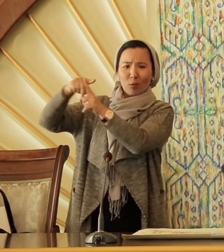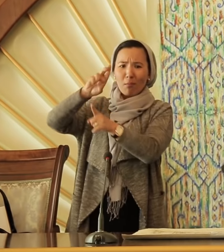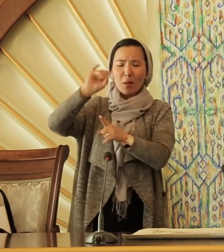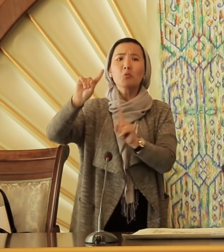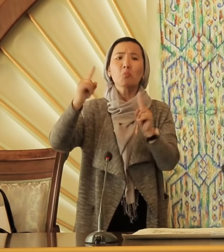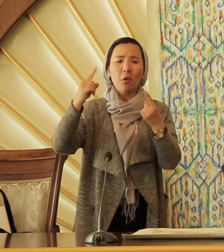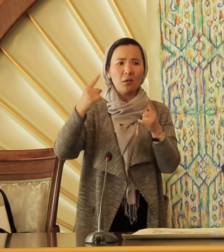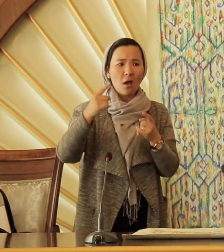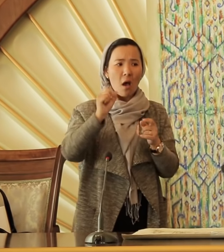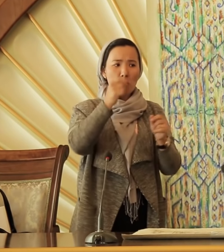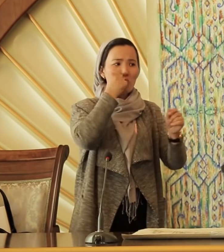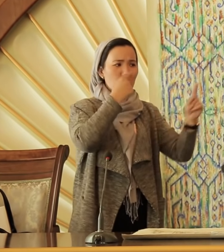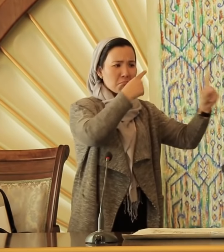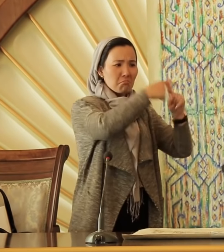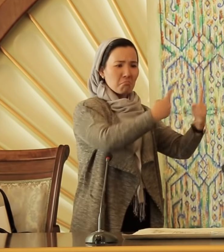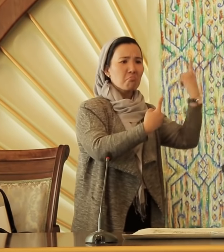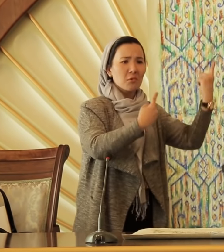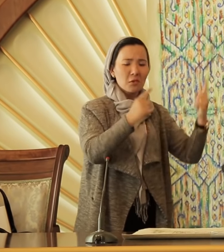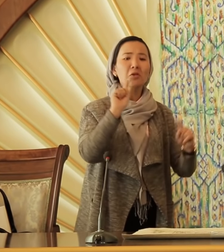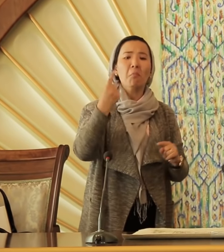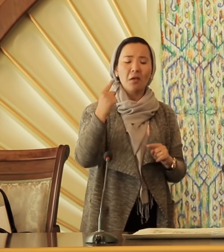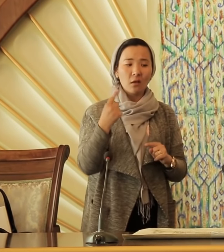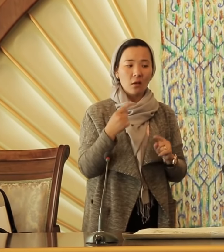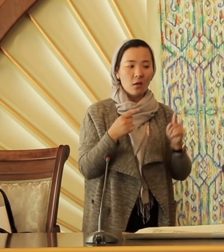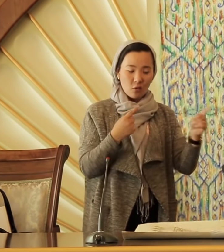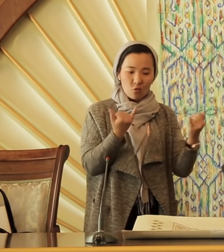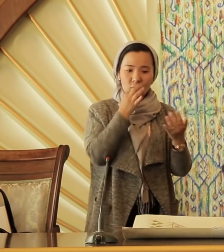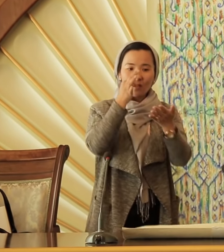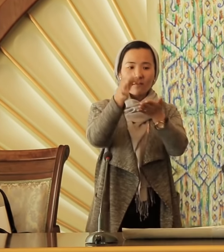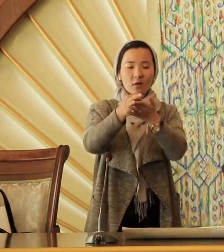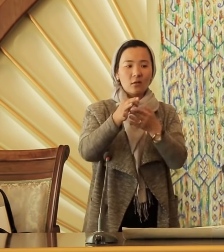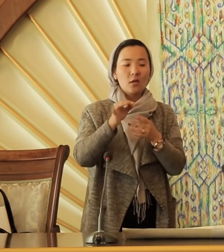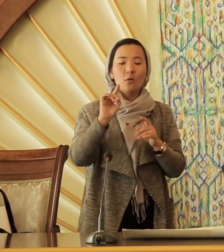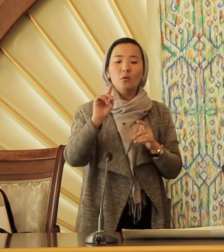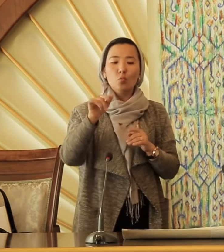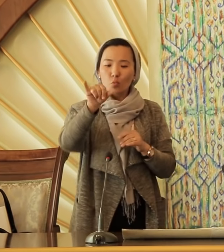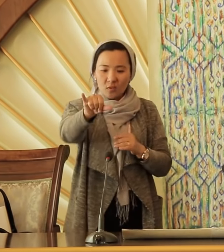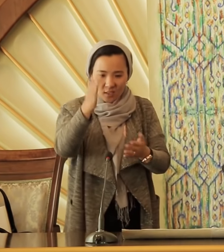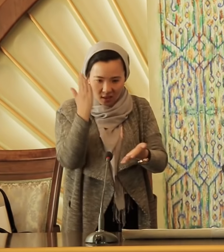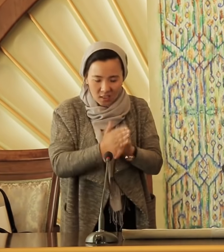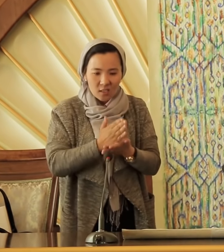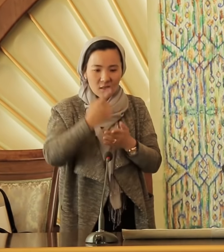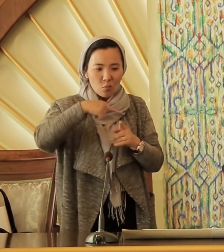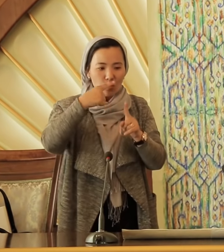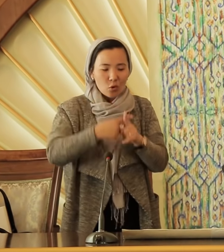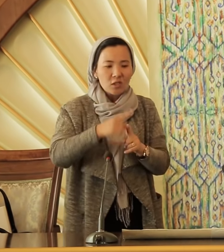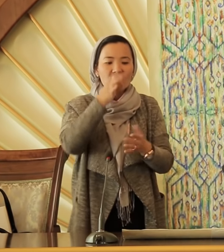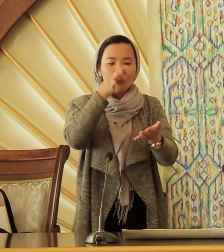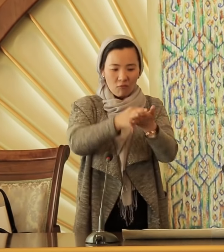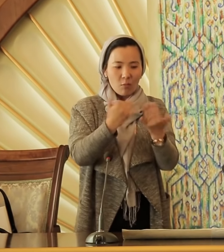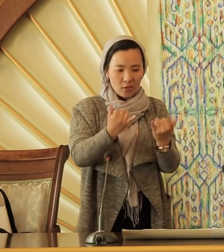bizga bittagina ayolga shuncha? Uni hikmati tomoni bor debdi. Javobi